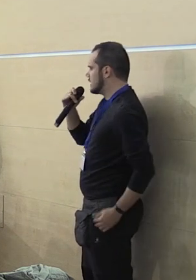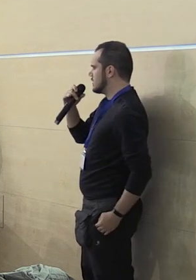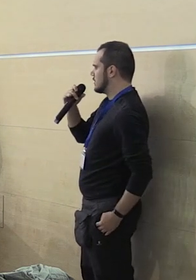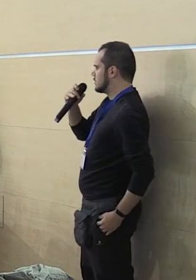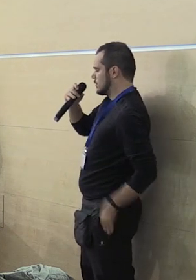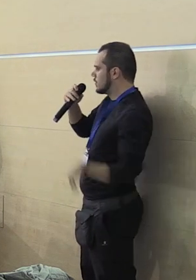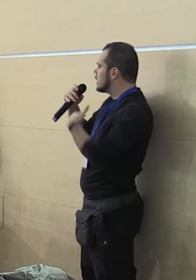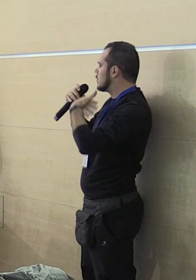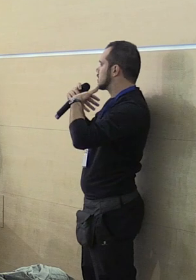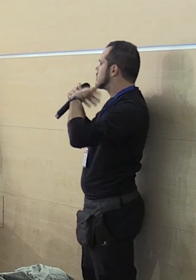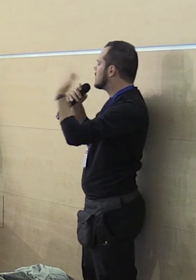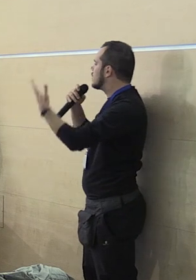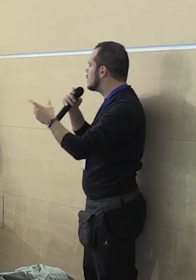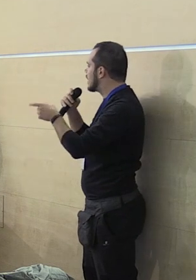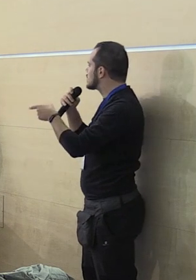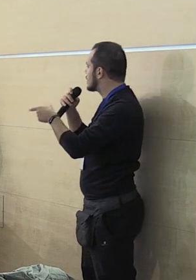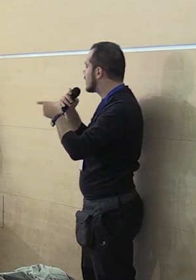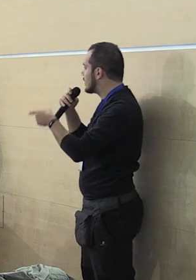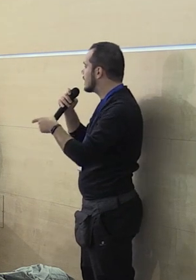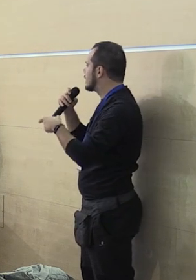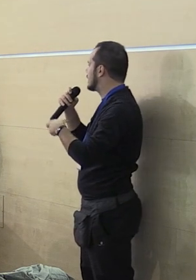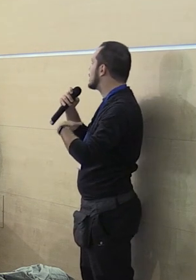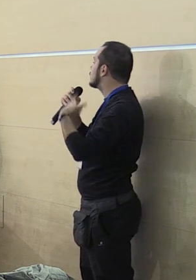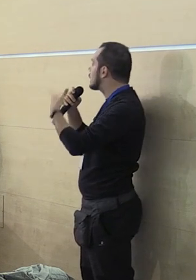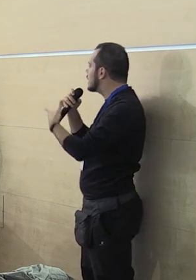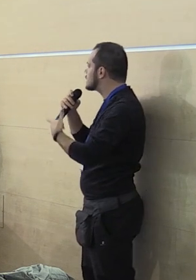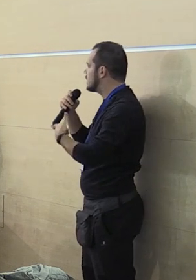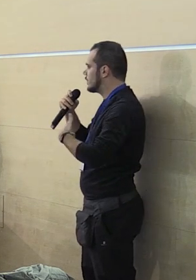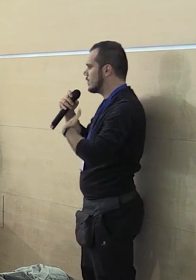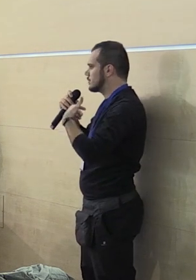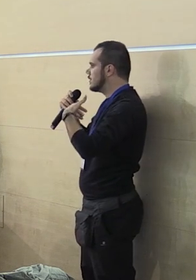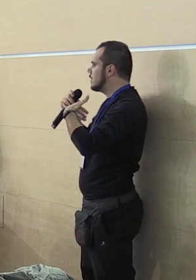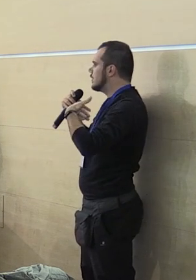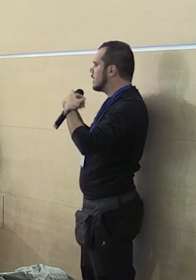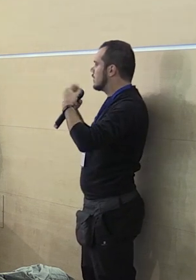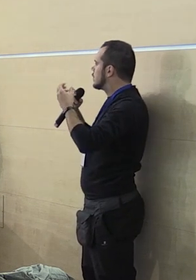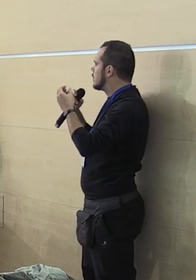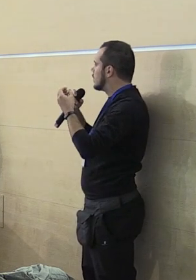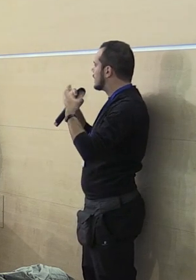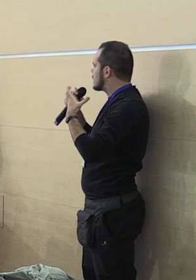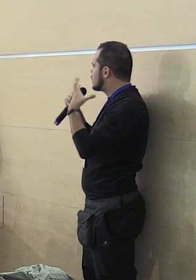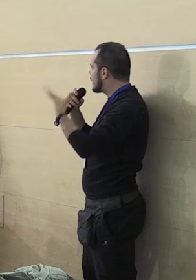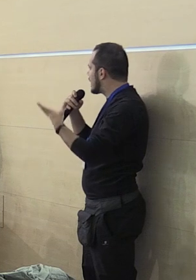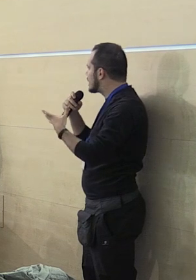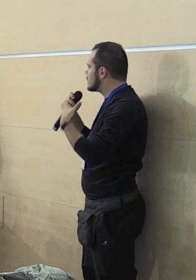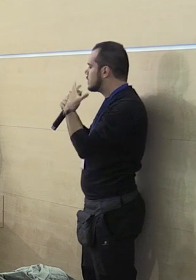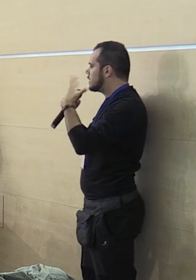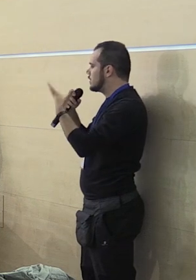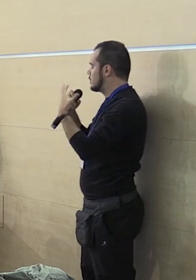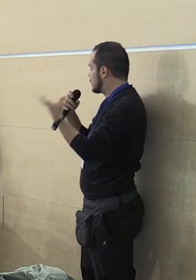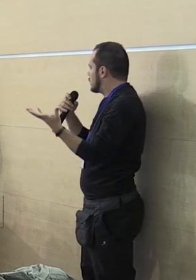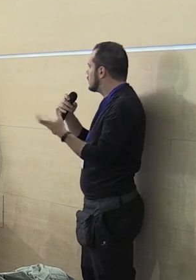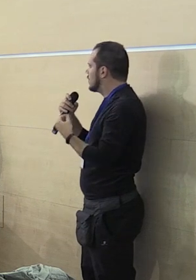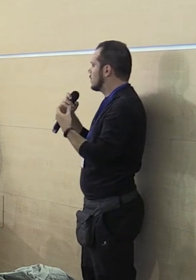día incluso se consiguió un pequeño espacio de la fábrica para hacer actividades culturales que hubo como actividades muy variadas y